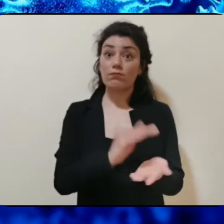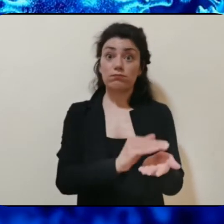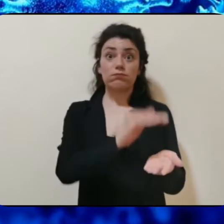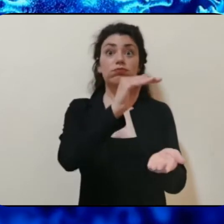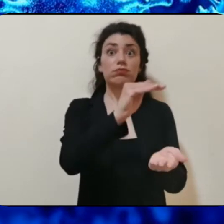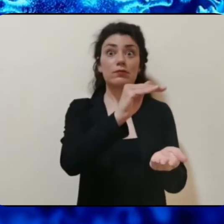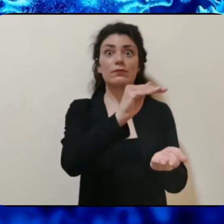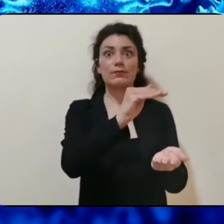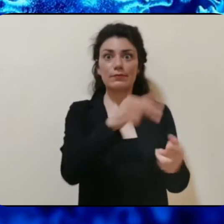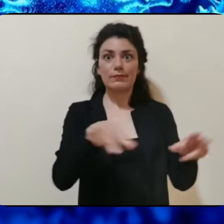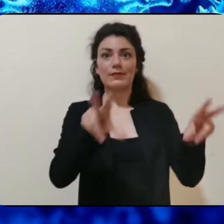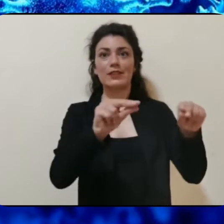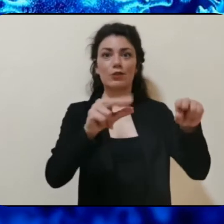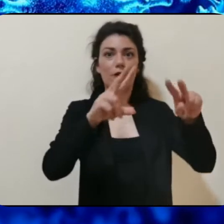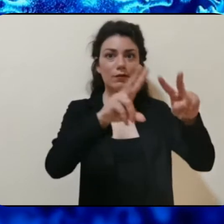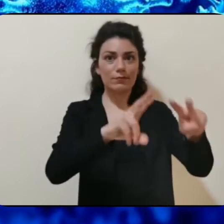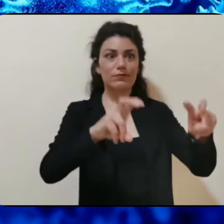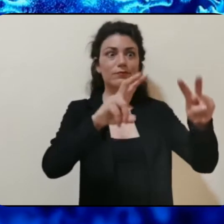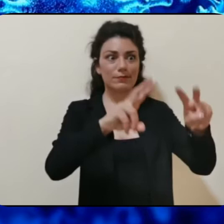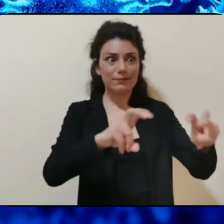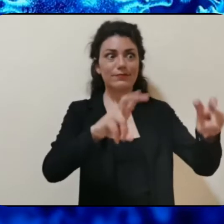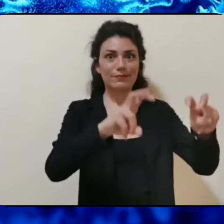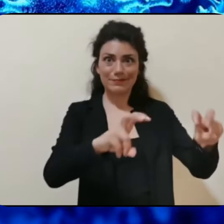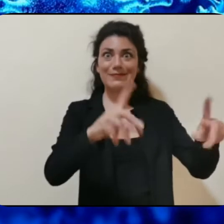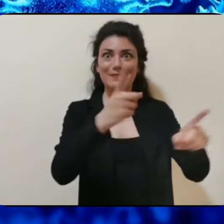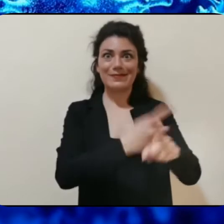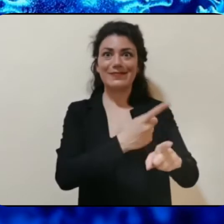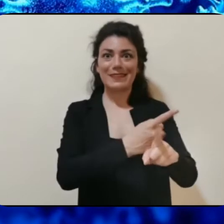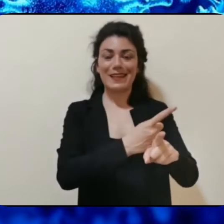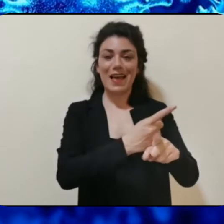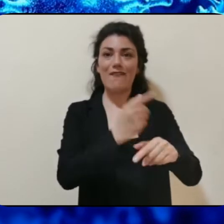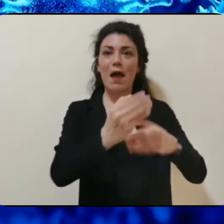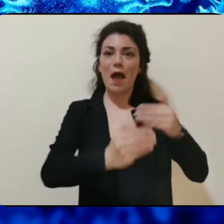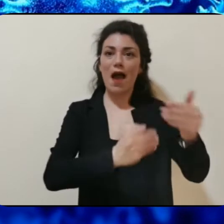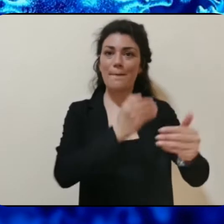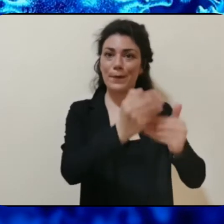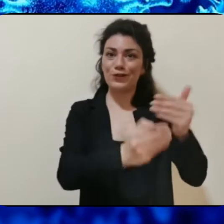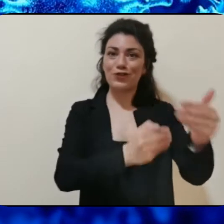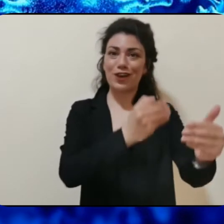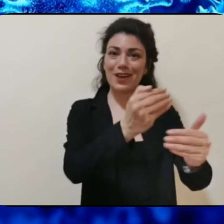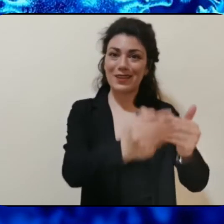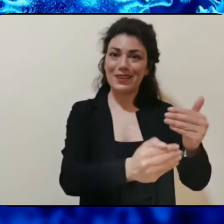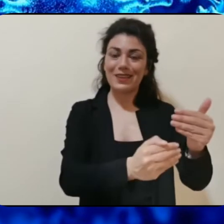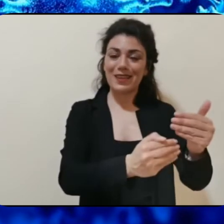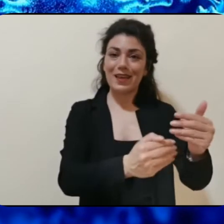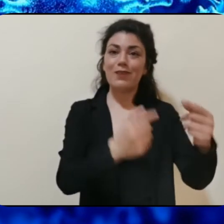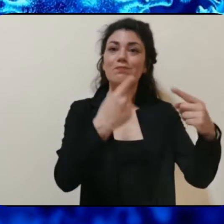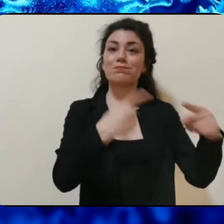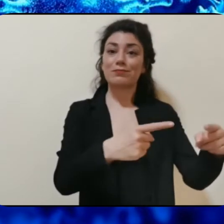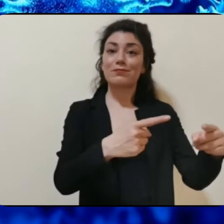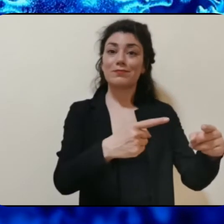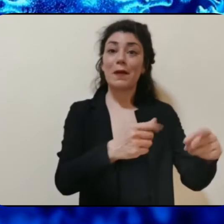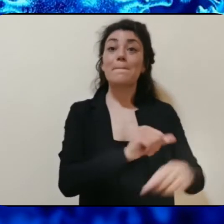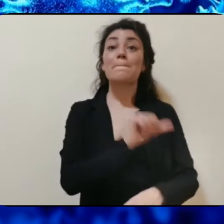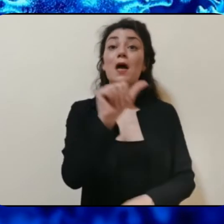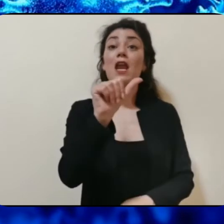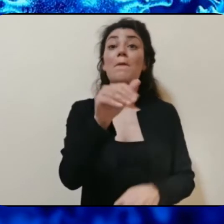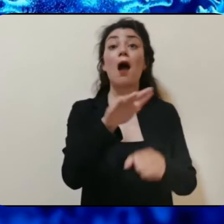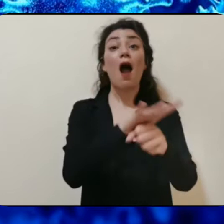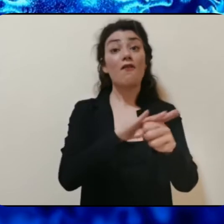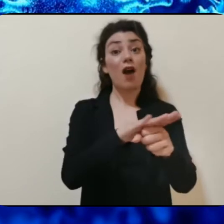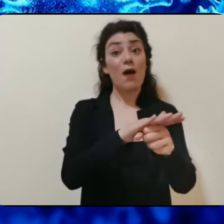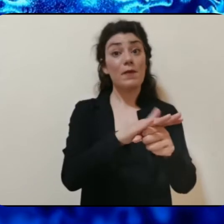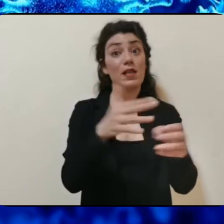si riesamineranno comunque tutte le istanze, quindi si procede appunto secondo